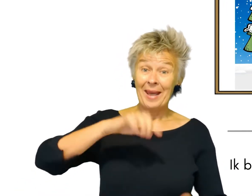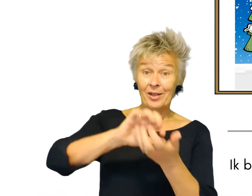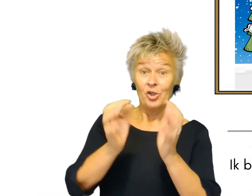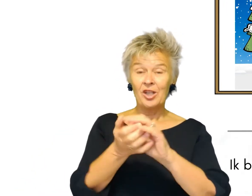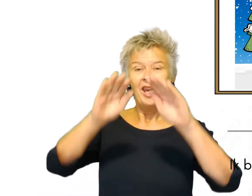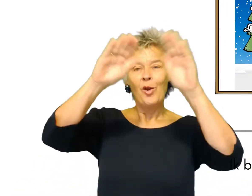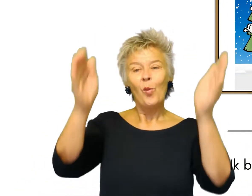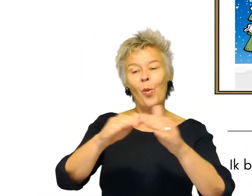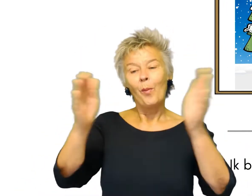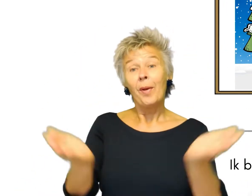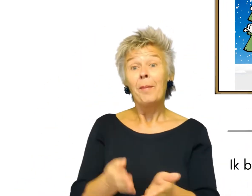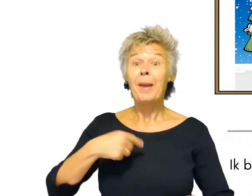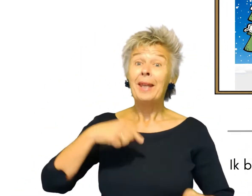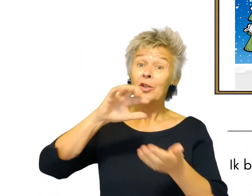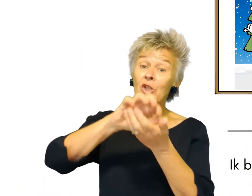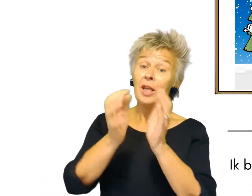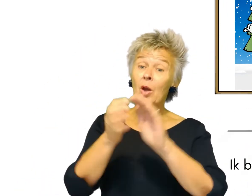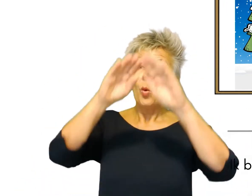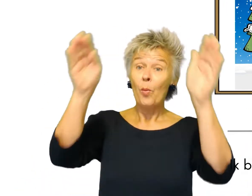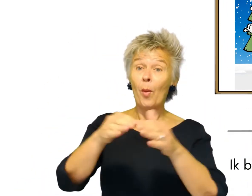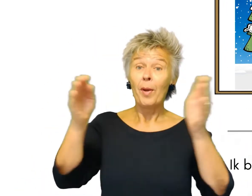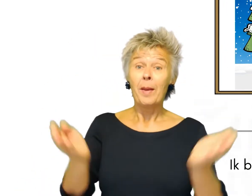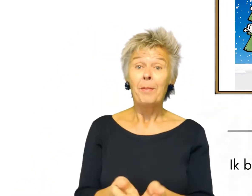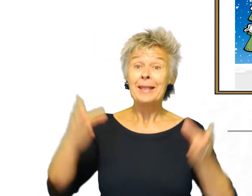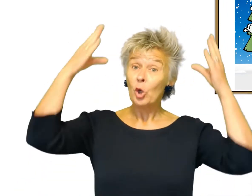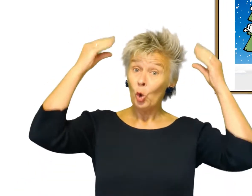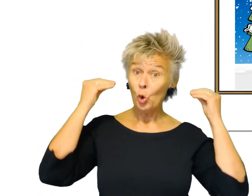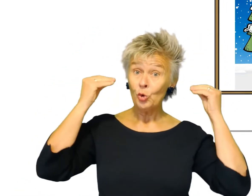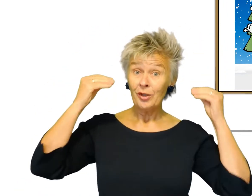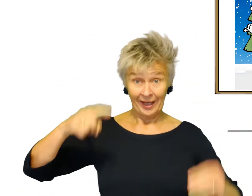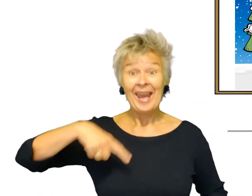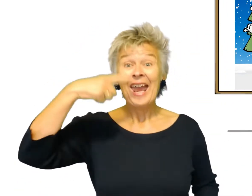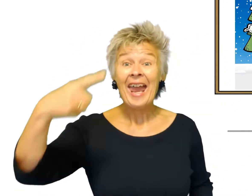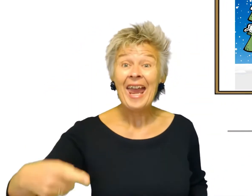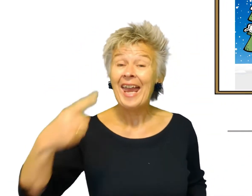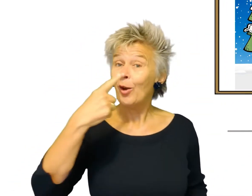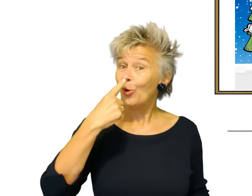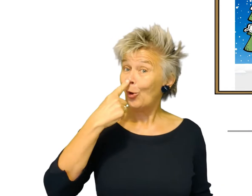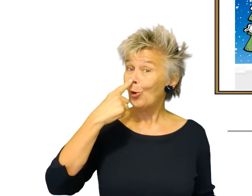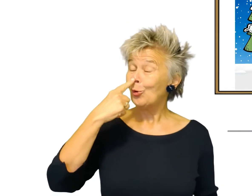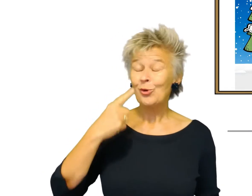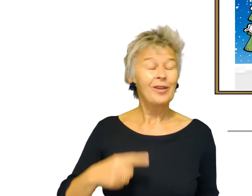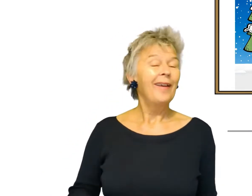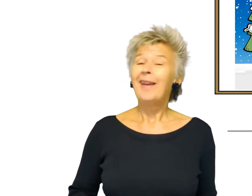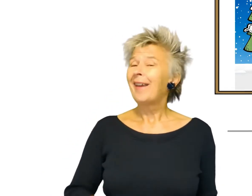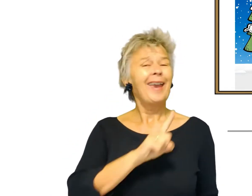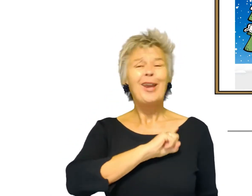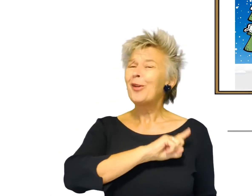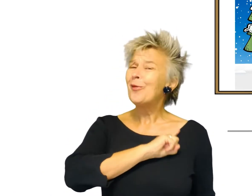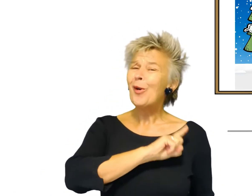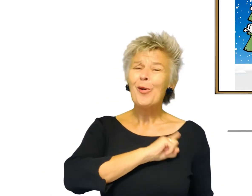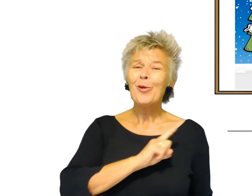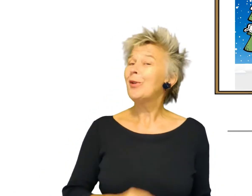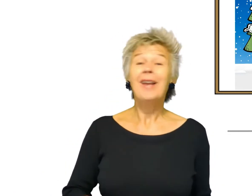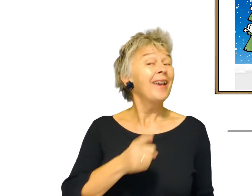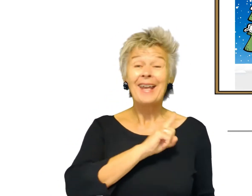ben een sneeuwpop, ik ben een sneeuwpop. Ik heb een hoed en een neus. Geen gewone,